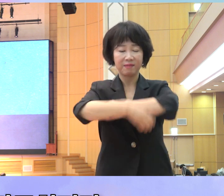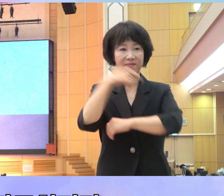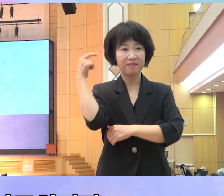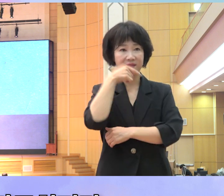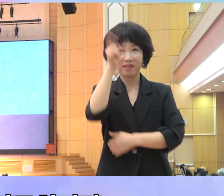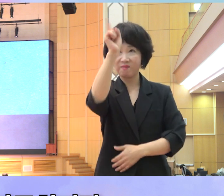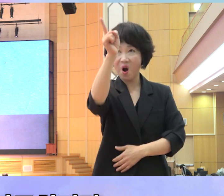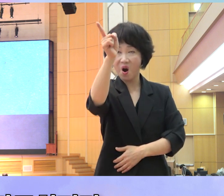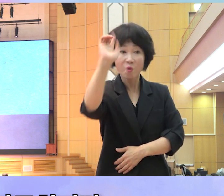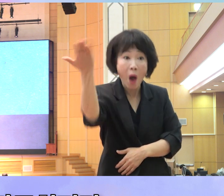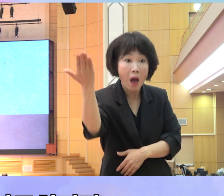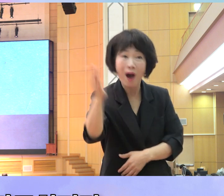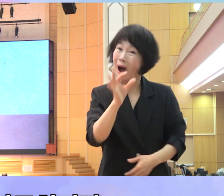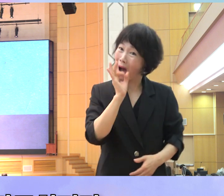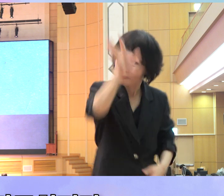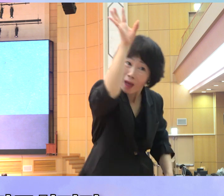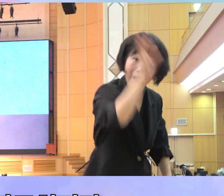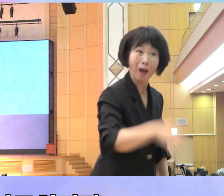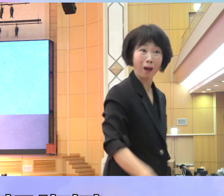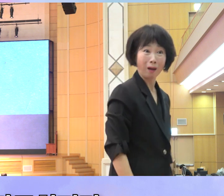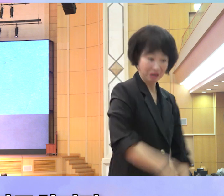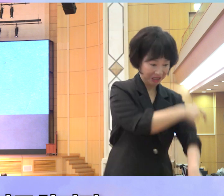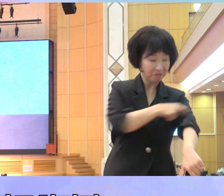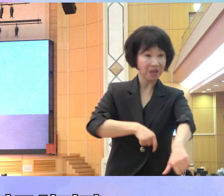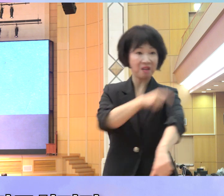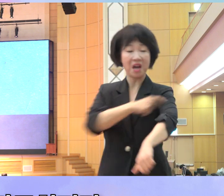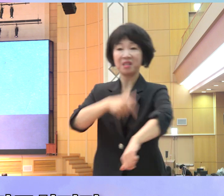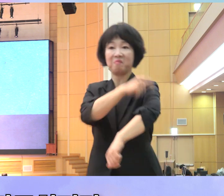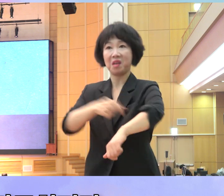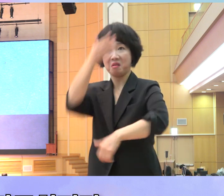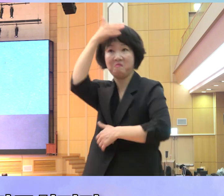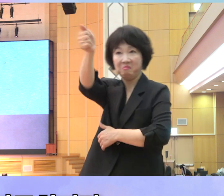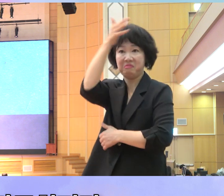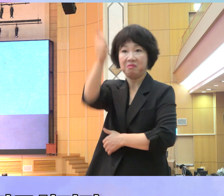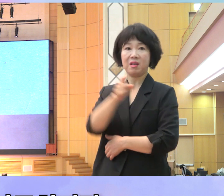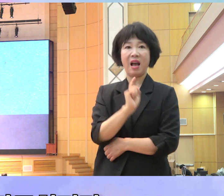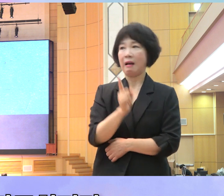성도들 지적하라고 그 자리에 있는 게 아니에요.